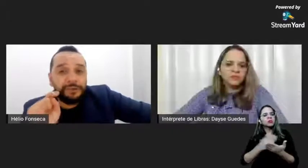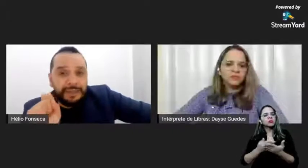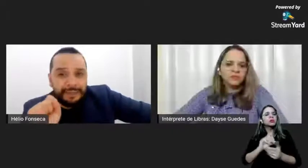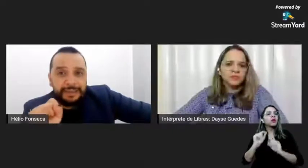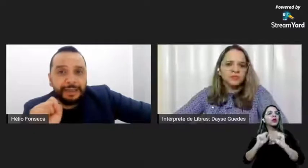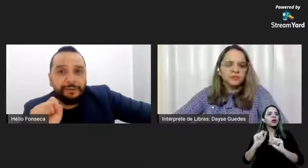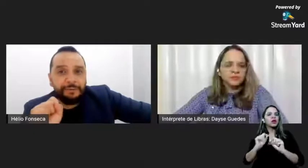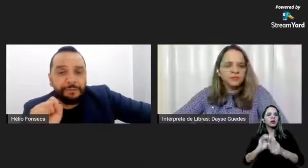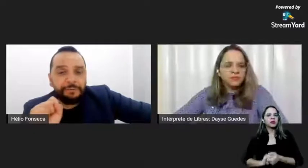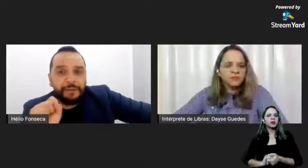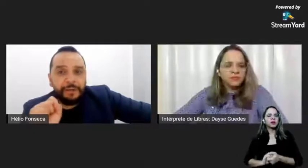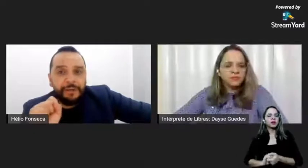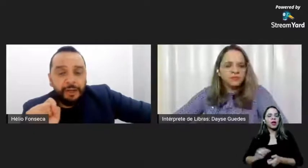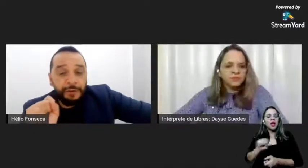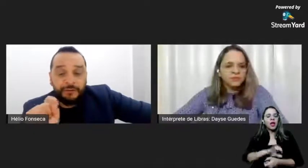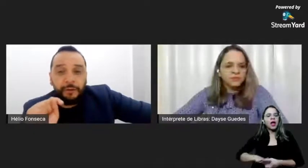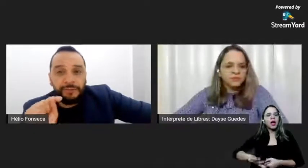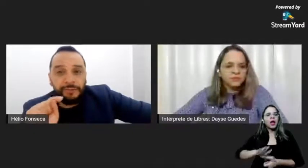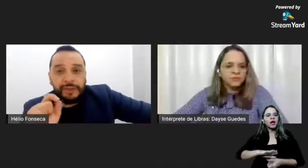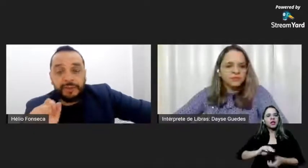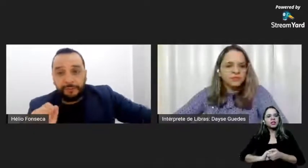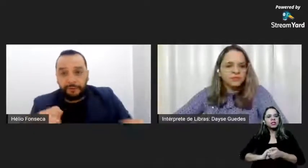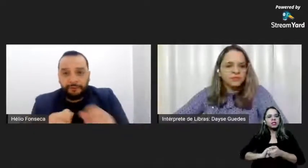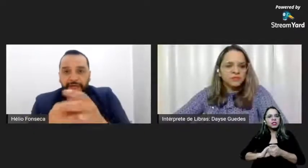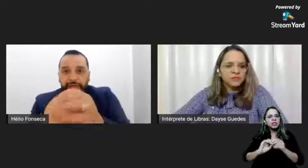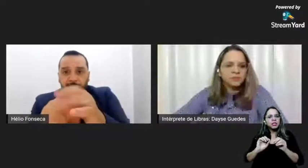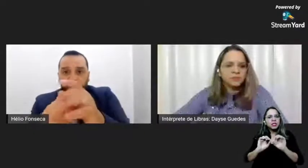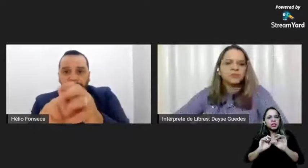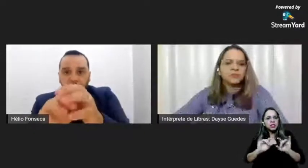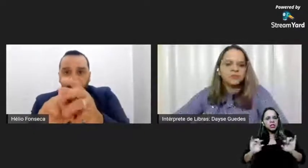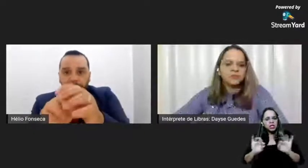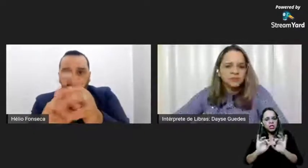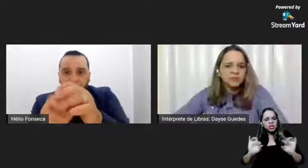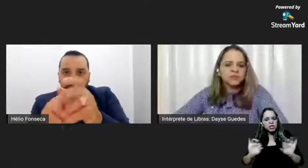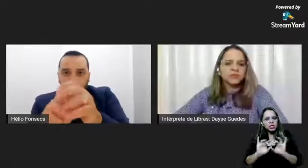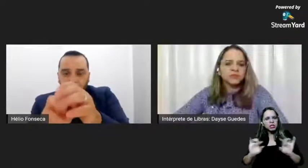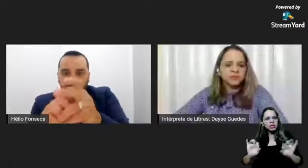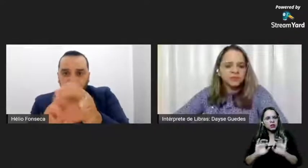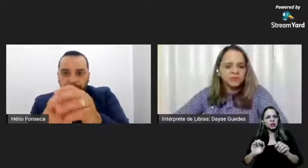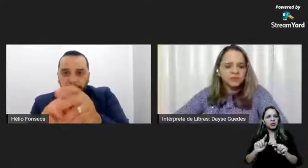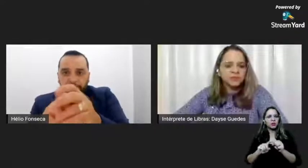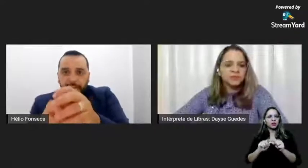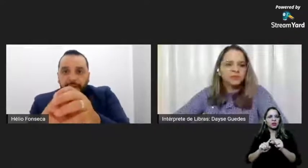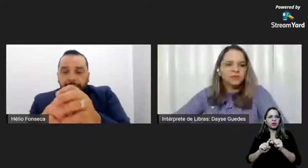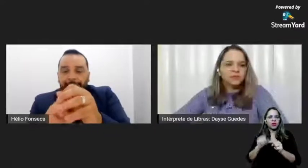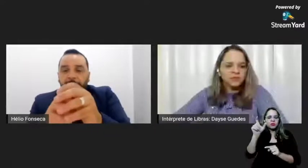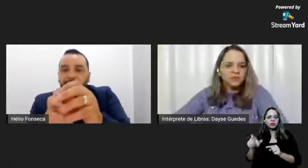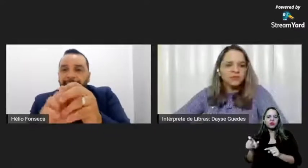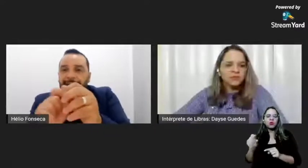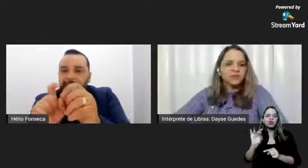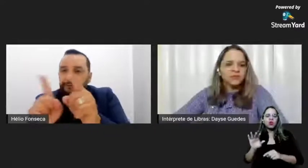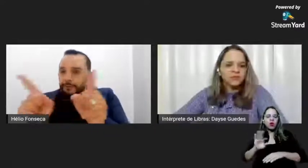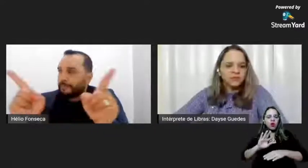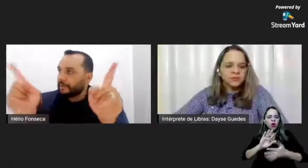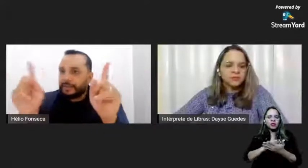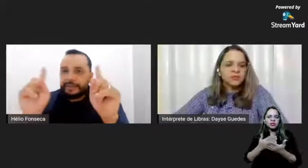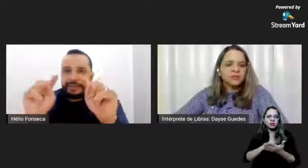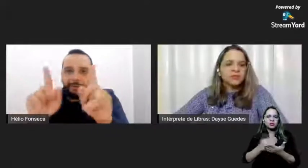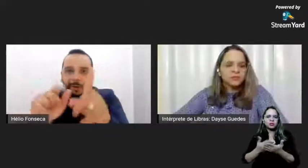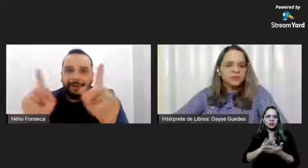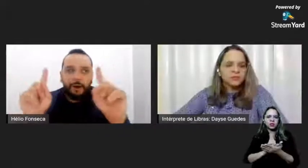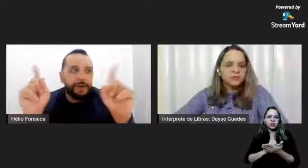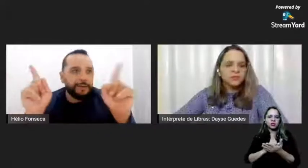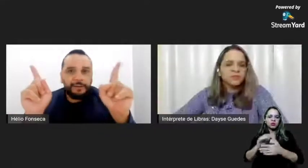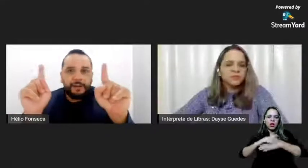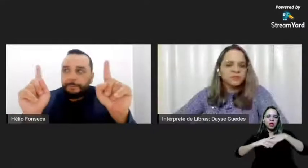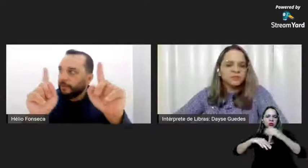de audiodescrição. Eu vejo que falta muito nisso. A pessoa fica aqui, ó, só interpretando na mão do surdo cego e não passa as informações que